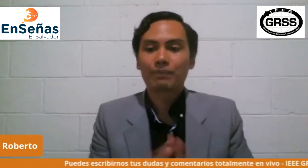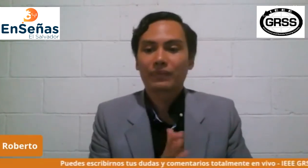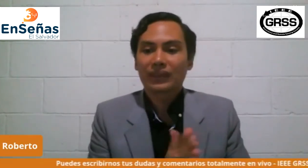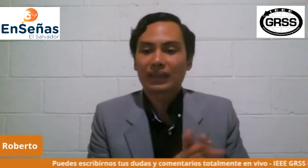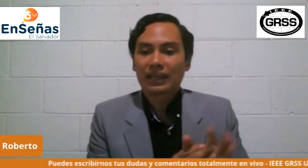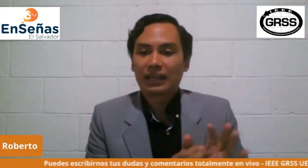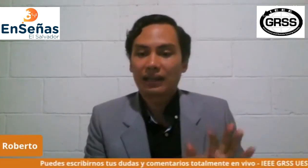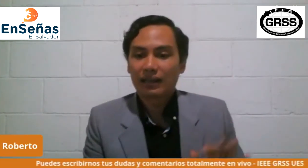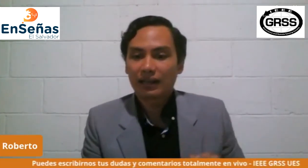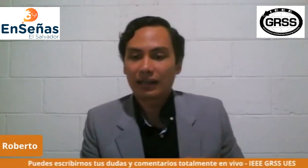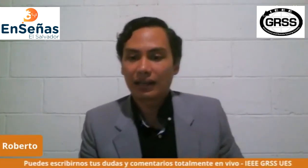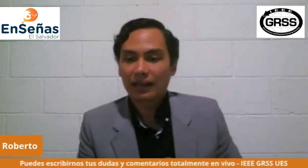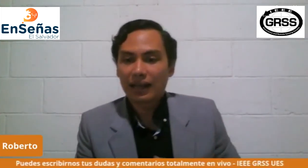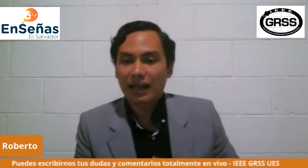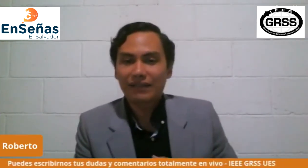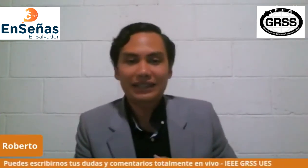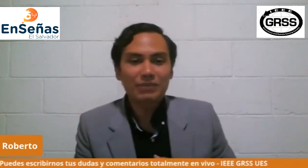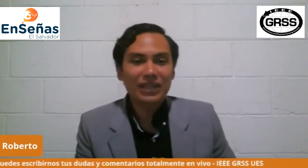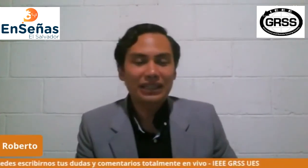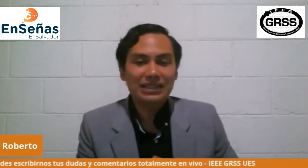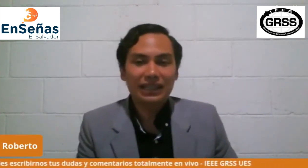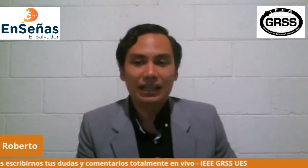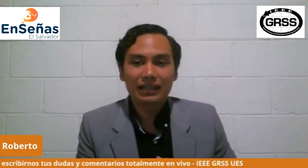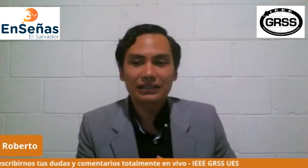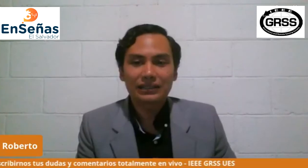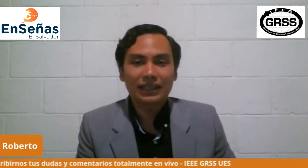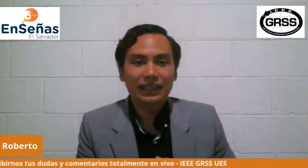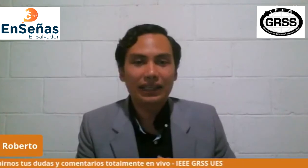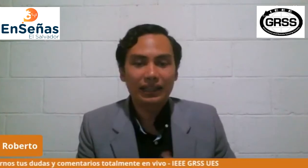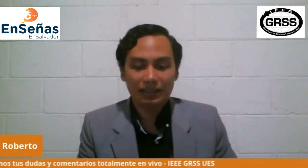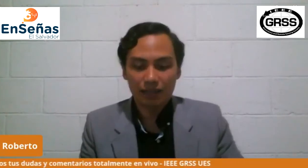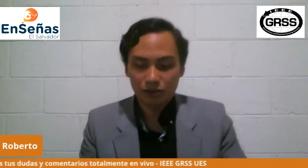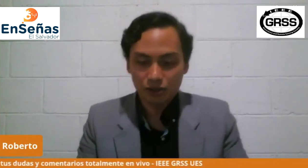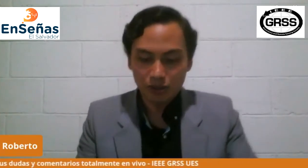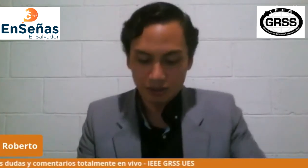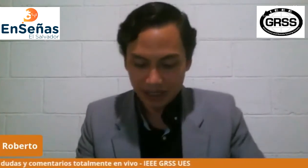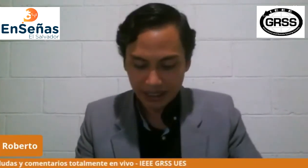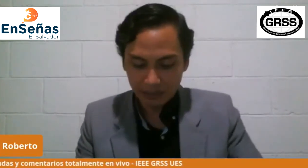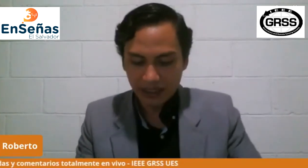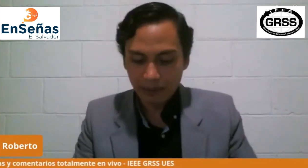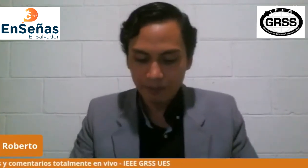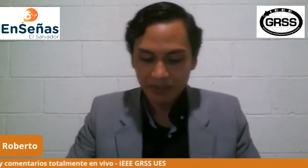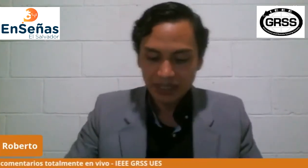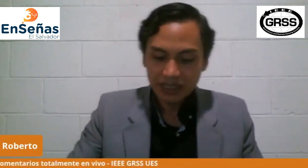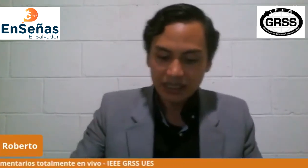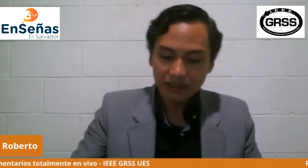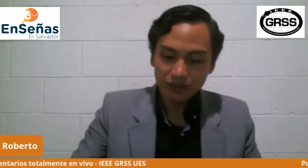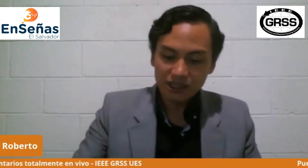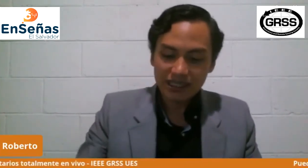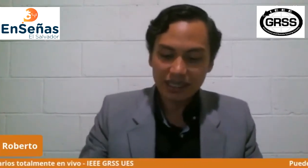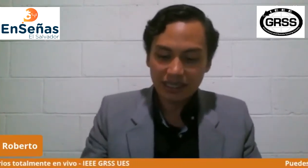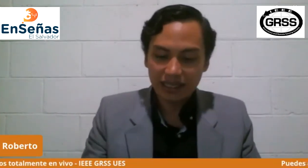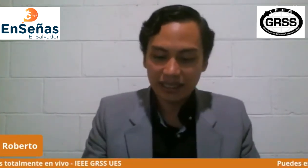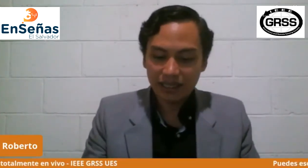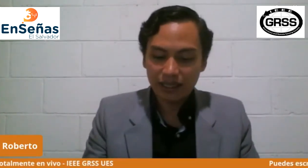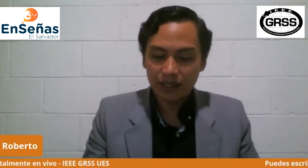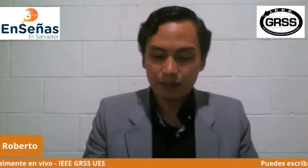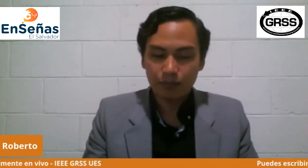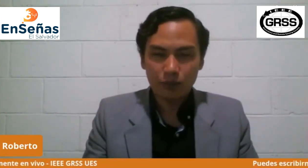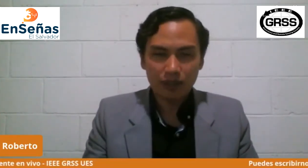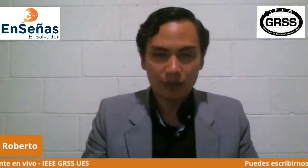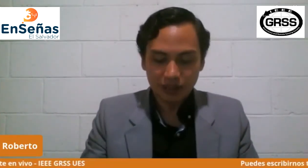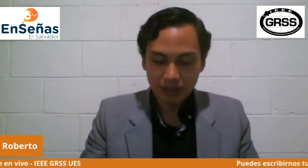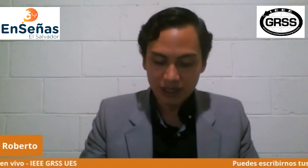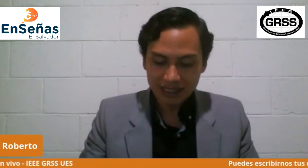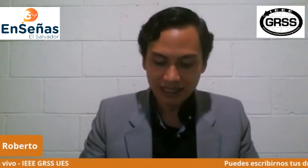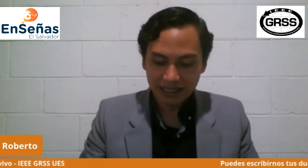Ahora, a ver, también quisiera si entramos como a una dinámica y entonces